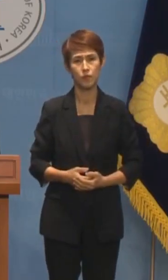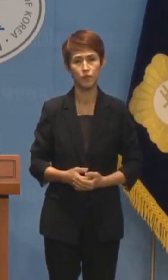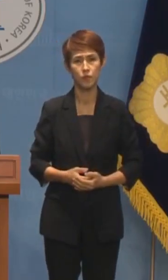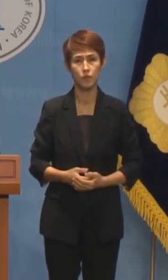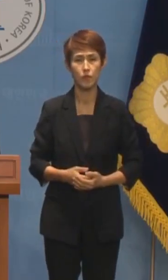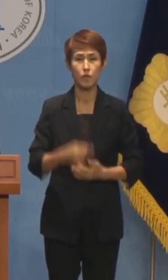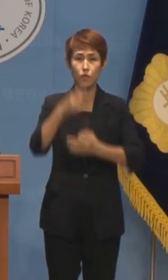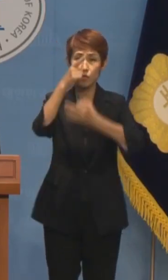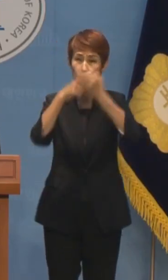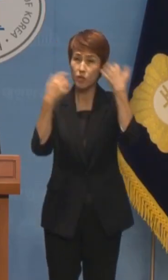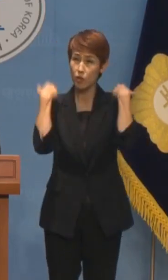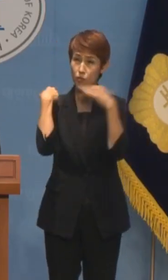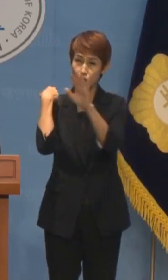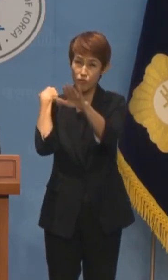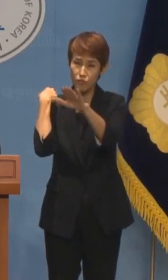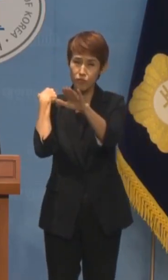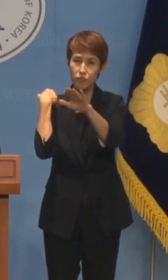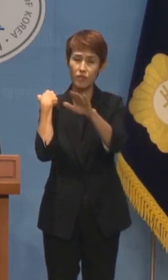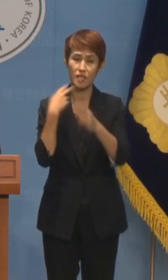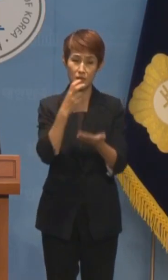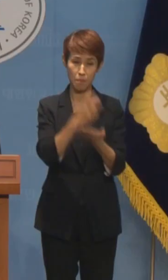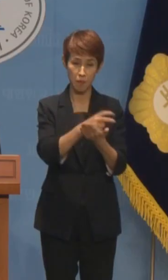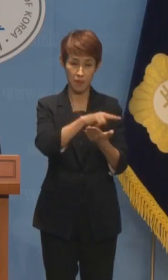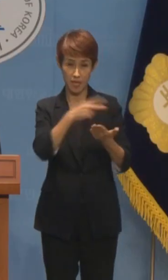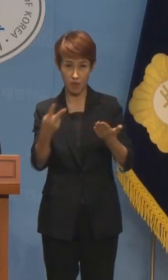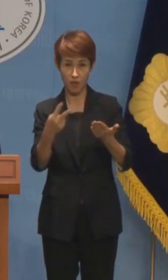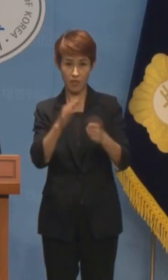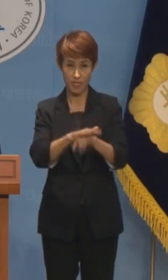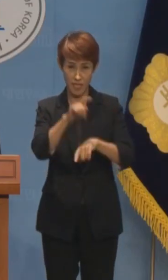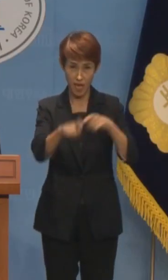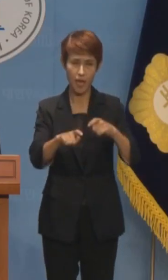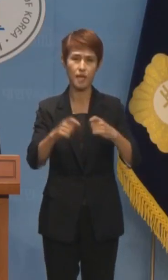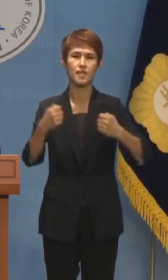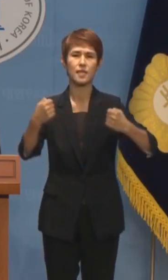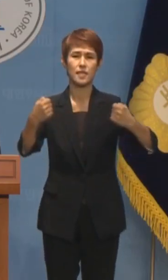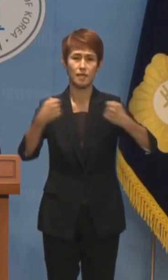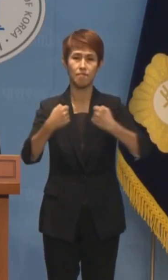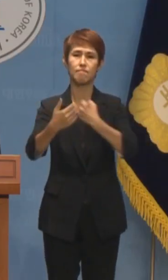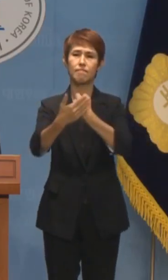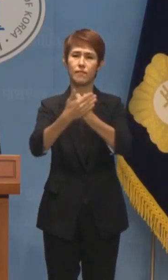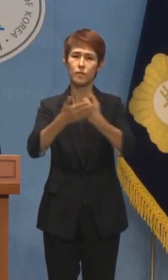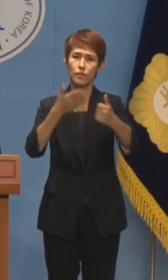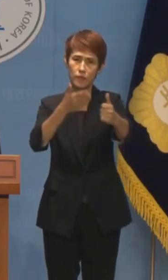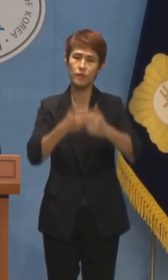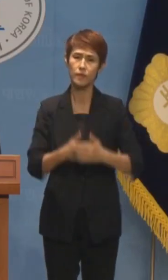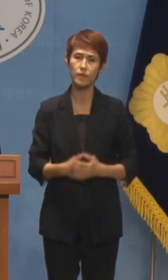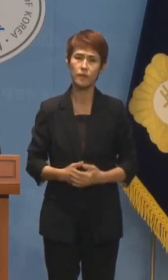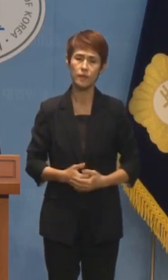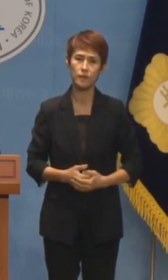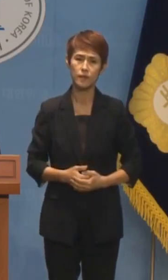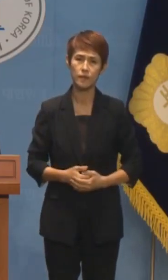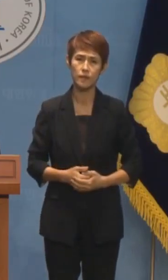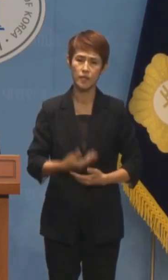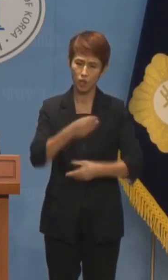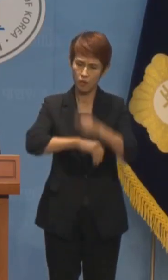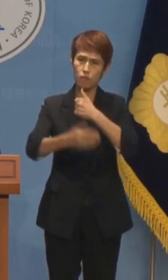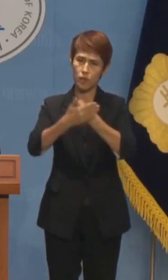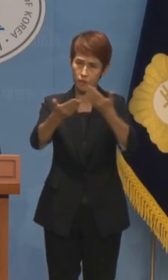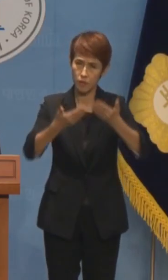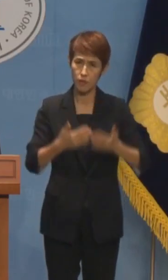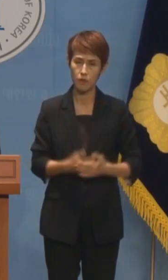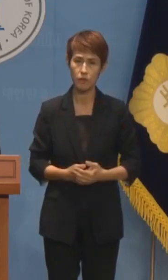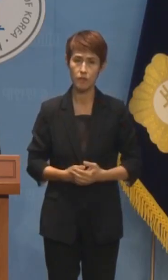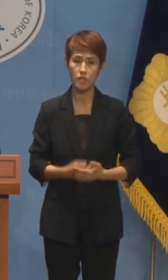그리고 윤석열 정부는 노조법 2, 3조 개정안 실행에 적극적으로 협조해야 합니다. 노조법 2,